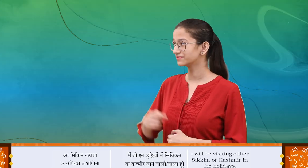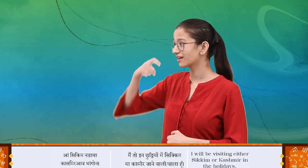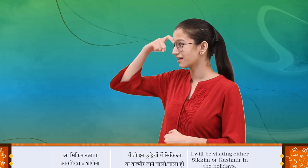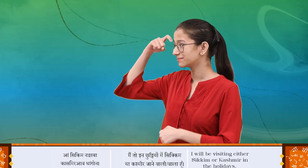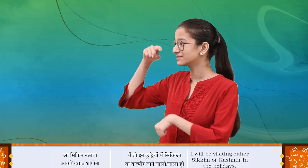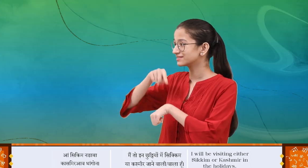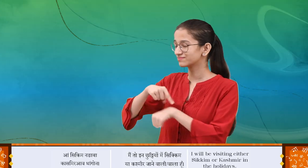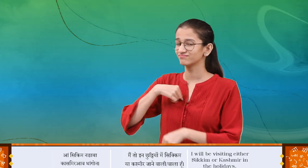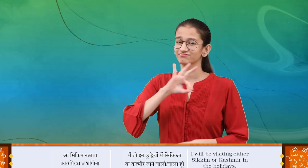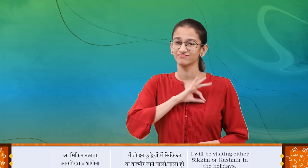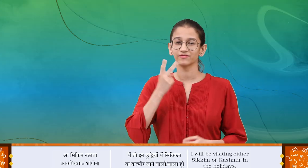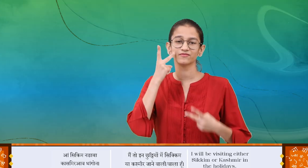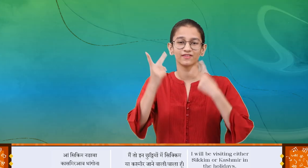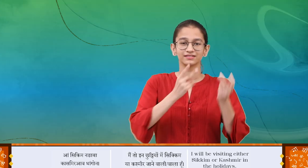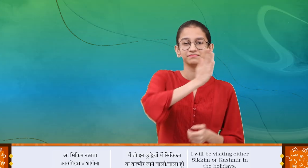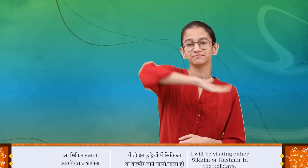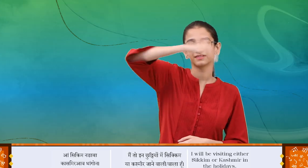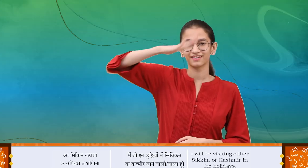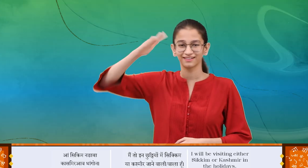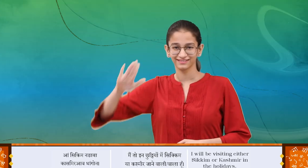आं सिक्किम नङाबा काश्मीराव थांगोन।